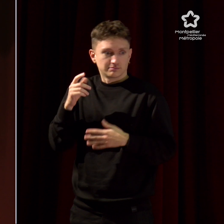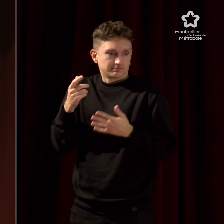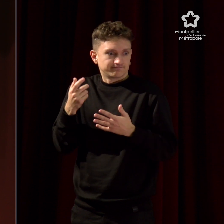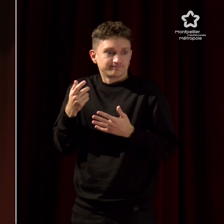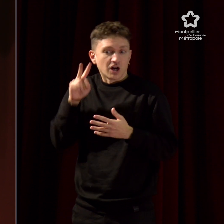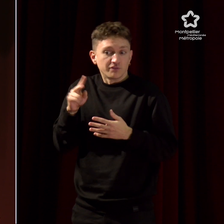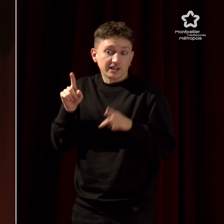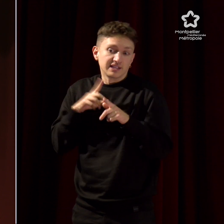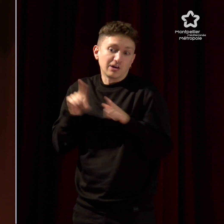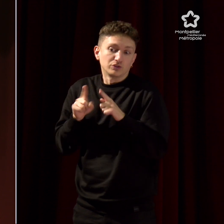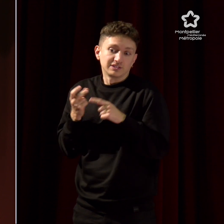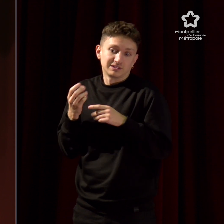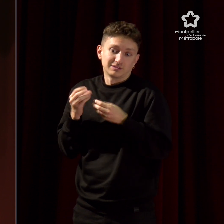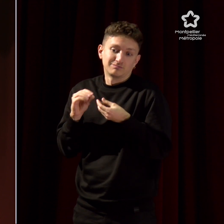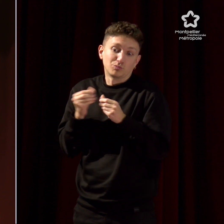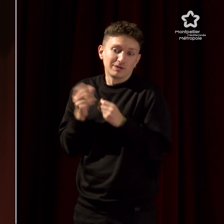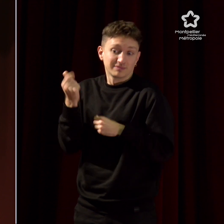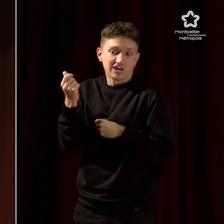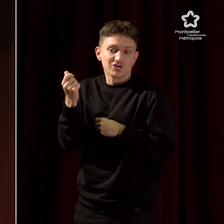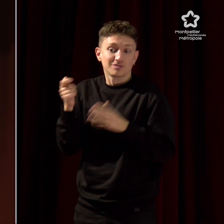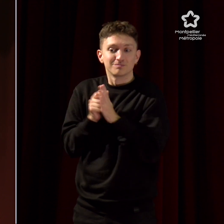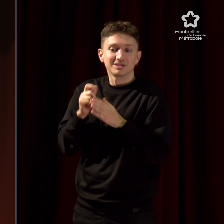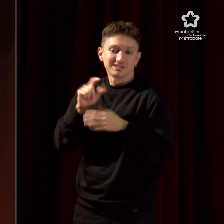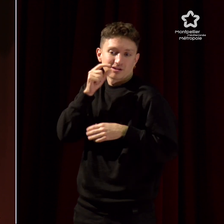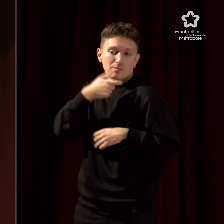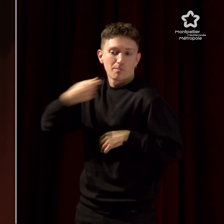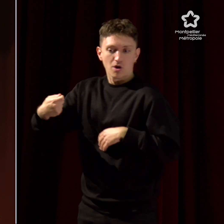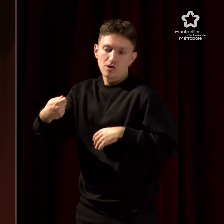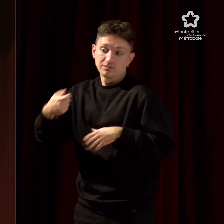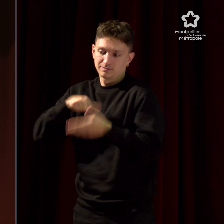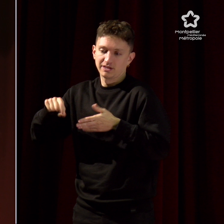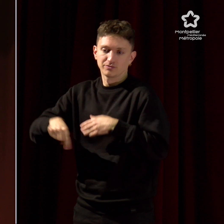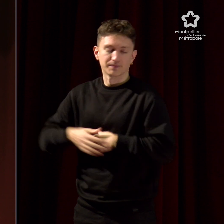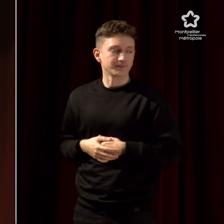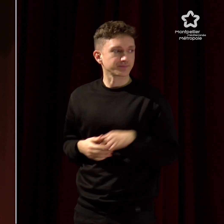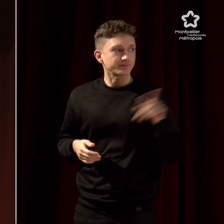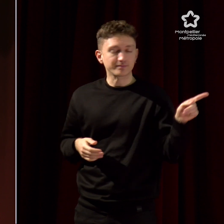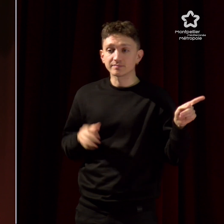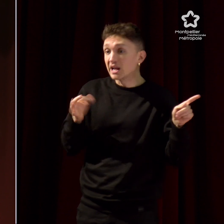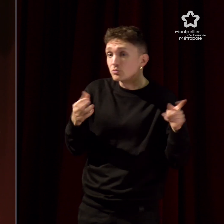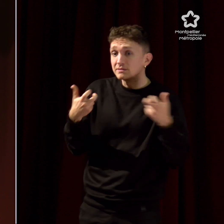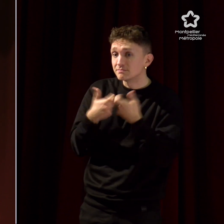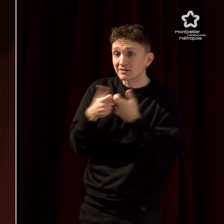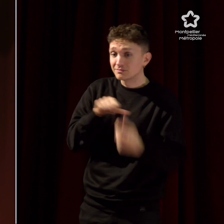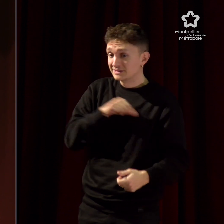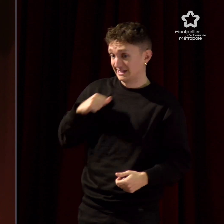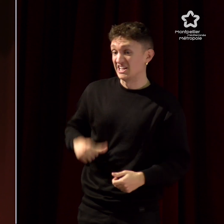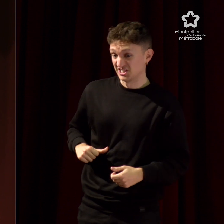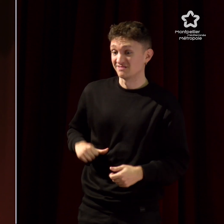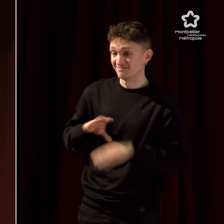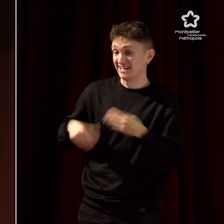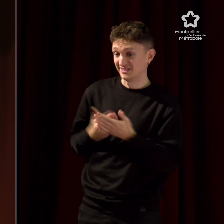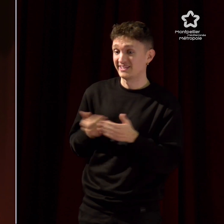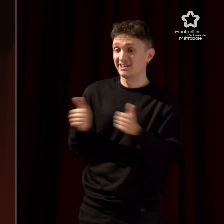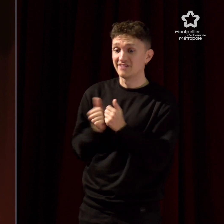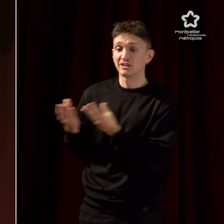Alors, il y a des pays totalitariens qui le font. Hein. La Chine, elle a échantillonné tous les Ouïghours. Hein. Et je